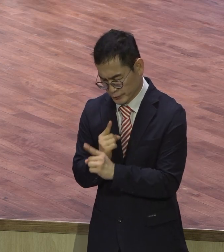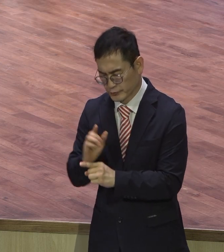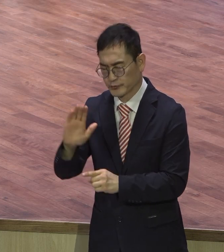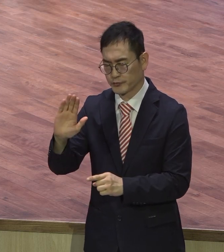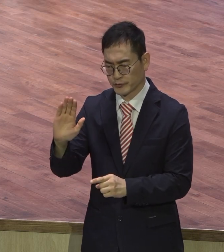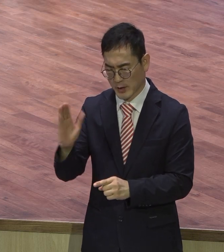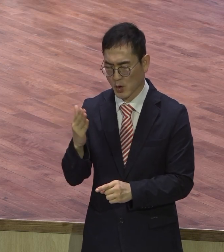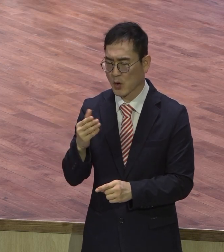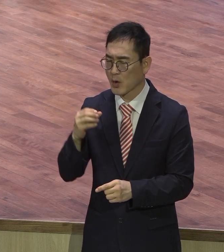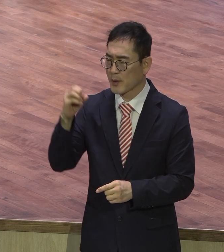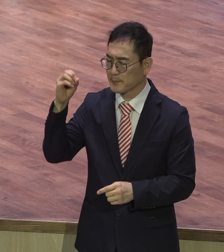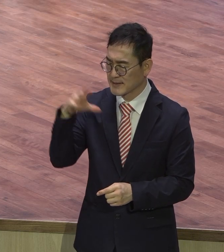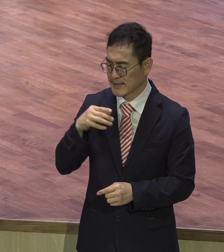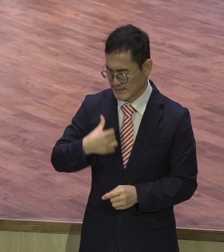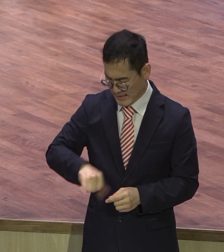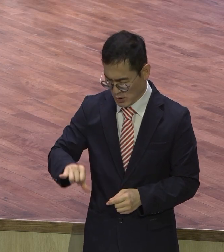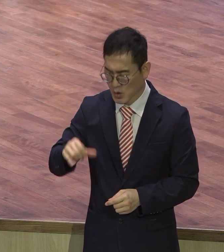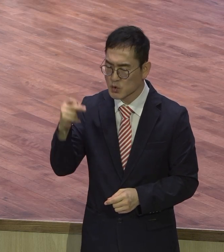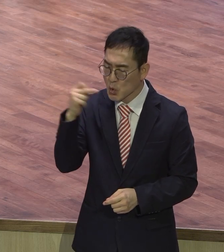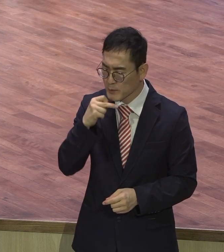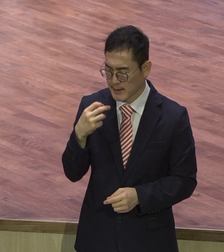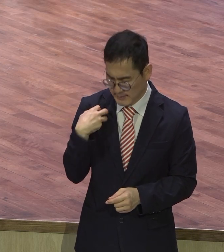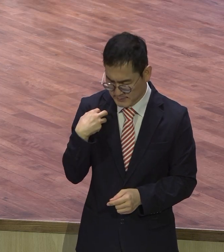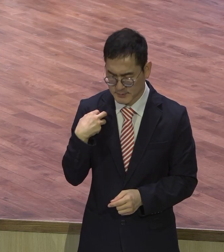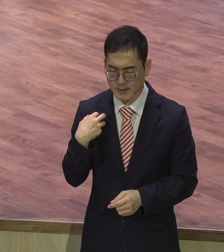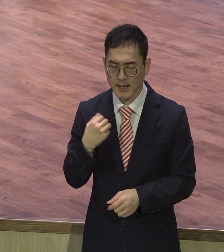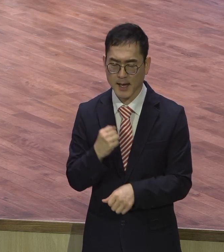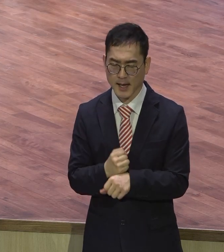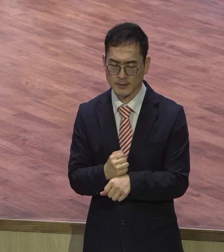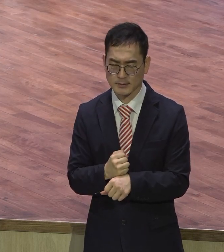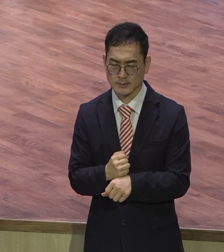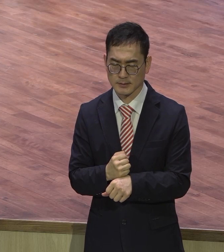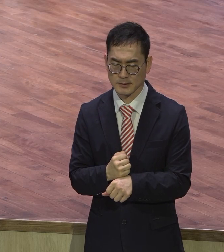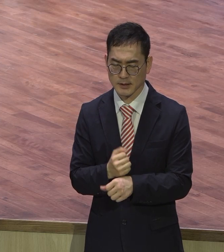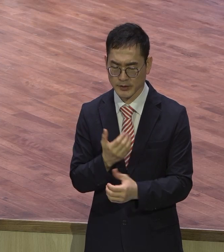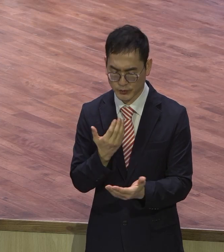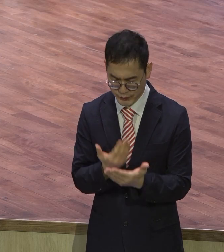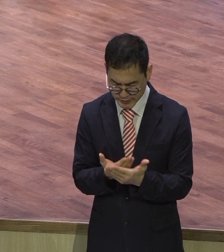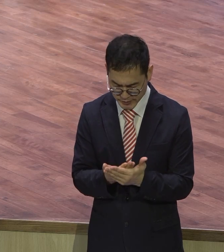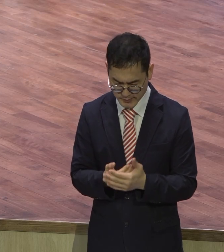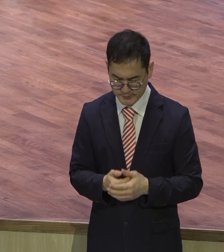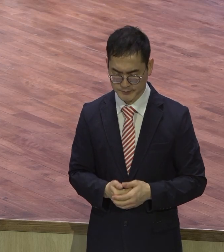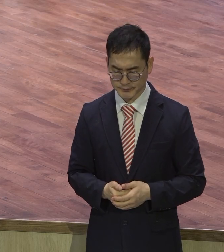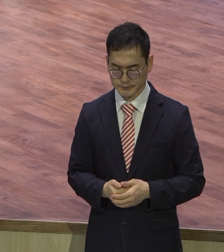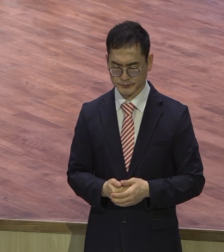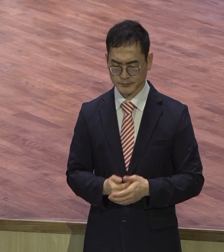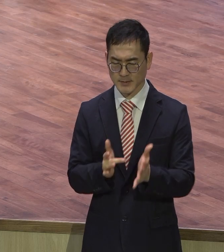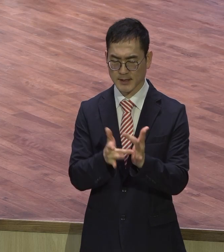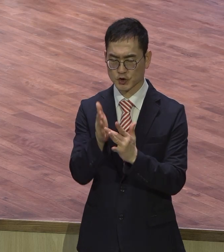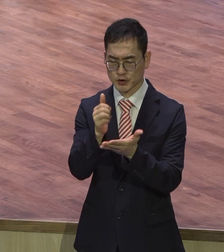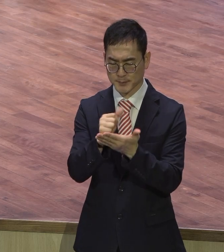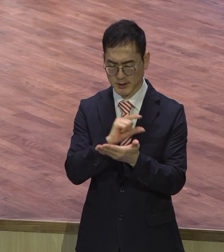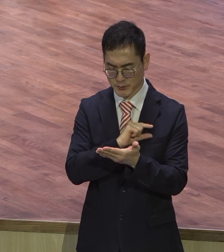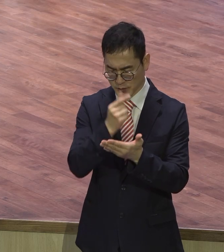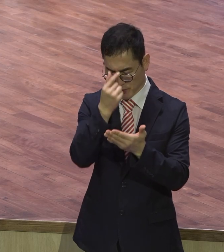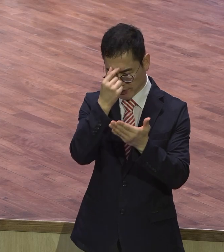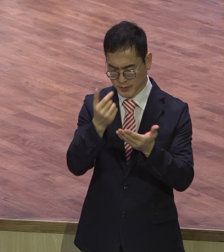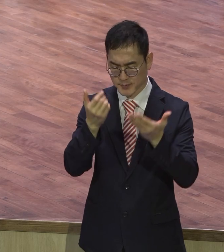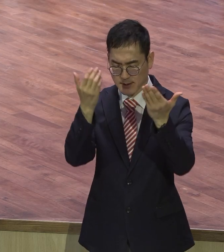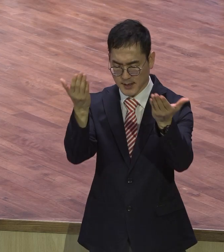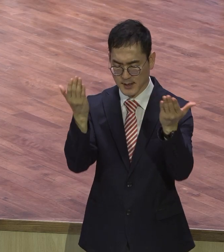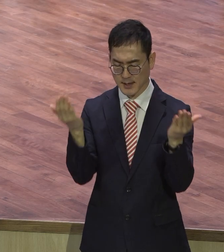잔여로 소금의 사명을 감당하는 하나님의 자인들 다 되기하여 주옵소서 예수의 소름